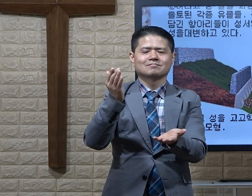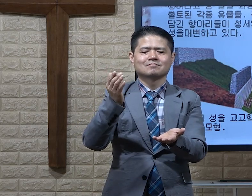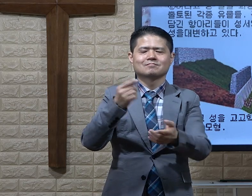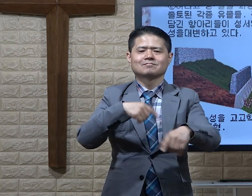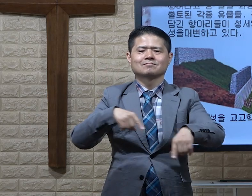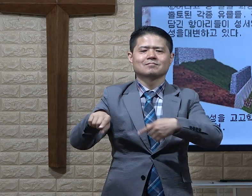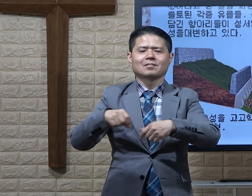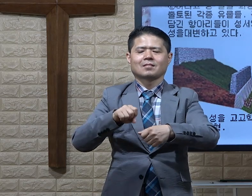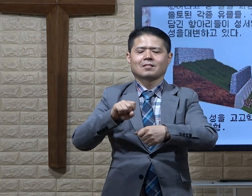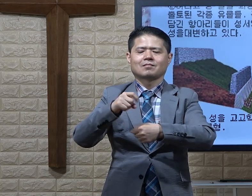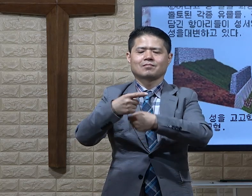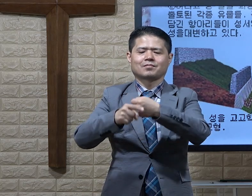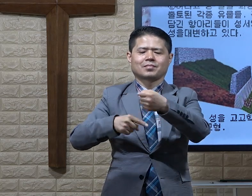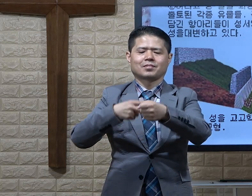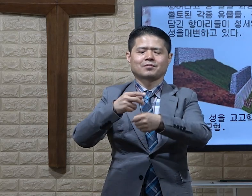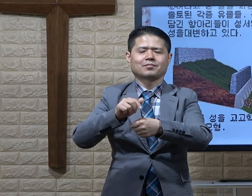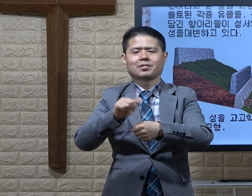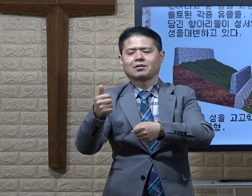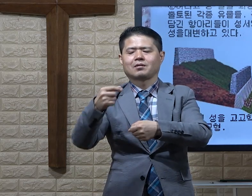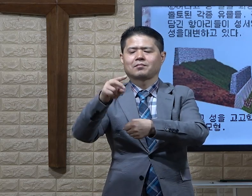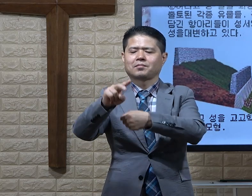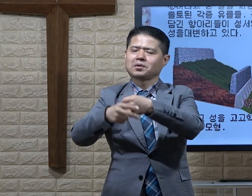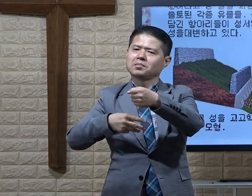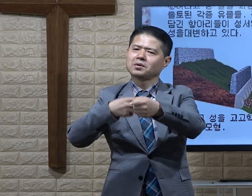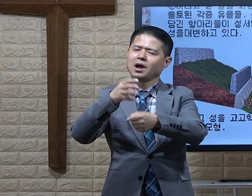애굽에서 통치가 되며 그 사후에